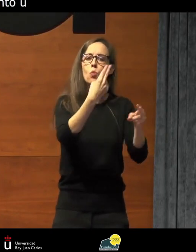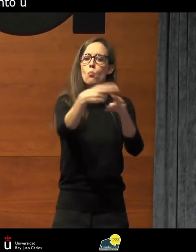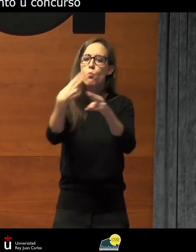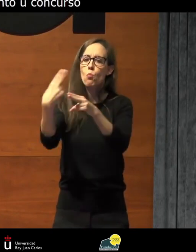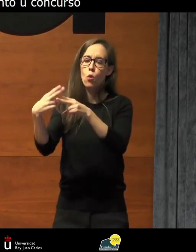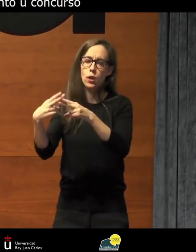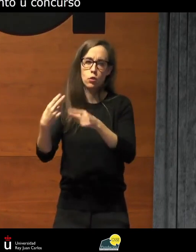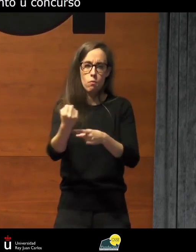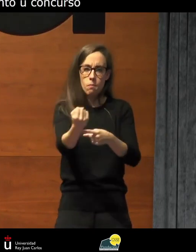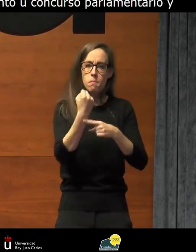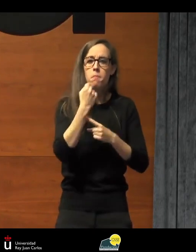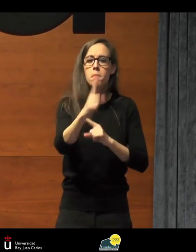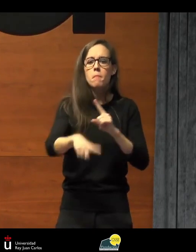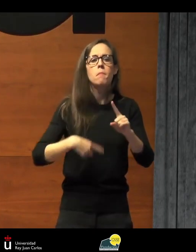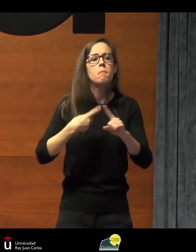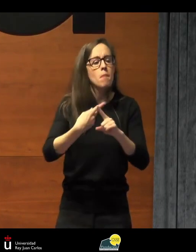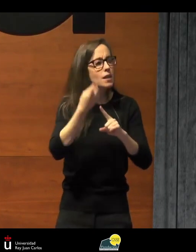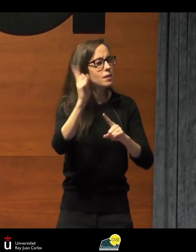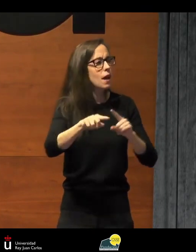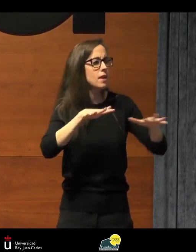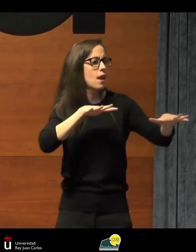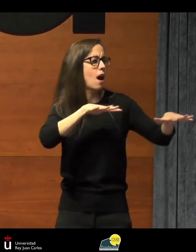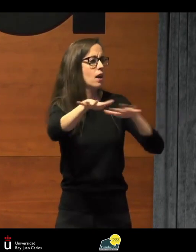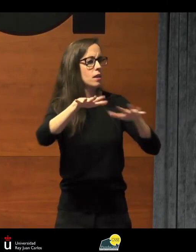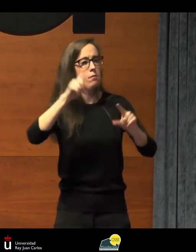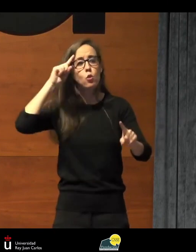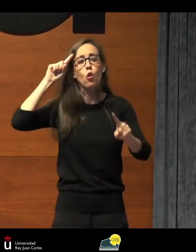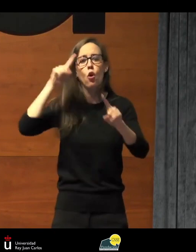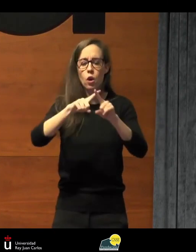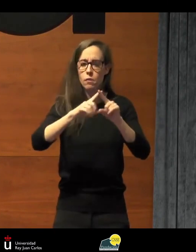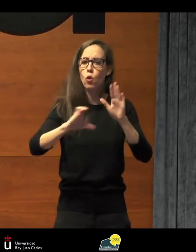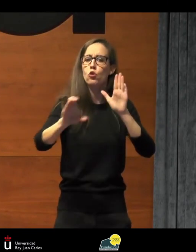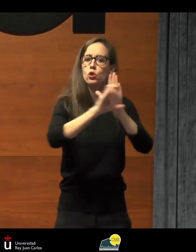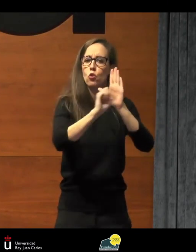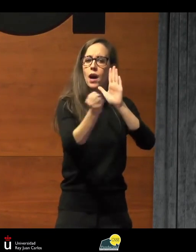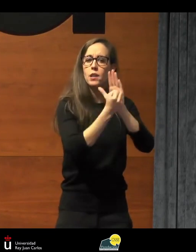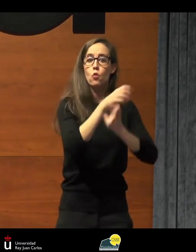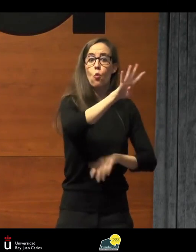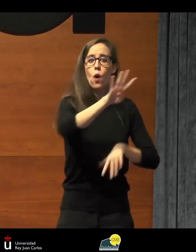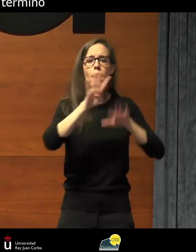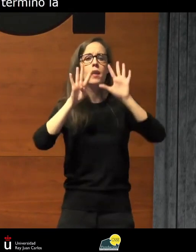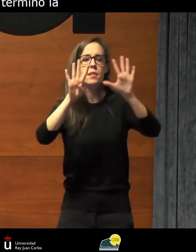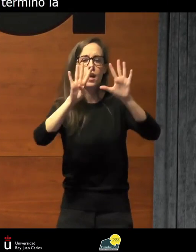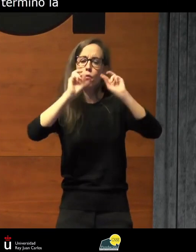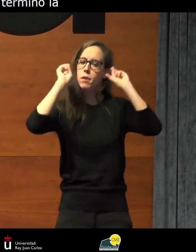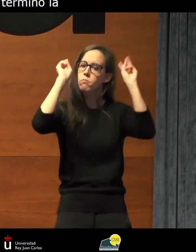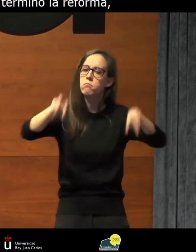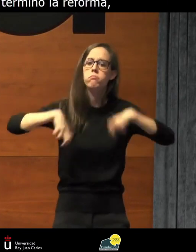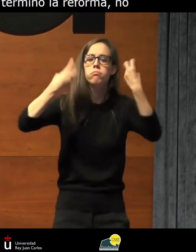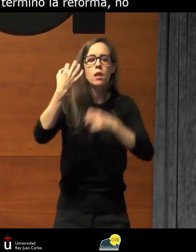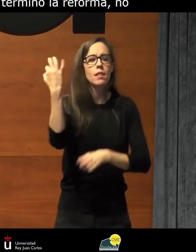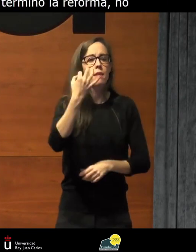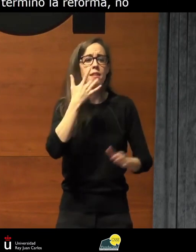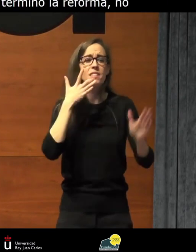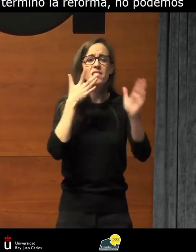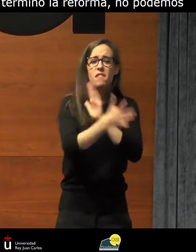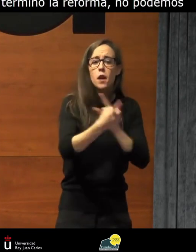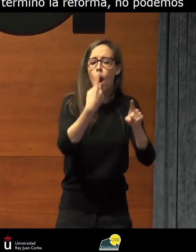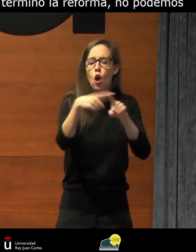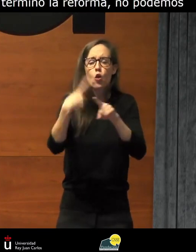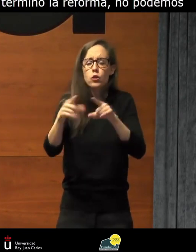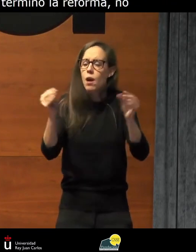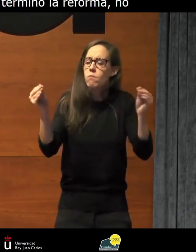a término esta reforma. No podemos permanecer impasibles ante la sinrazón y, sobre todo,